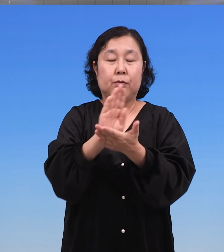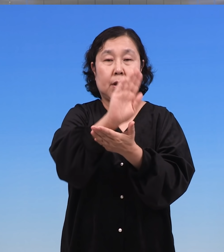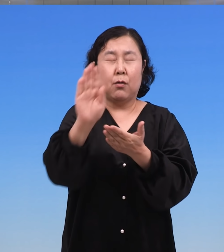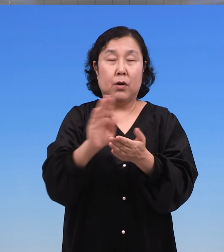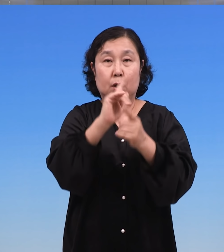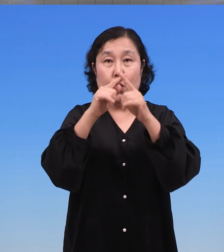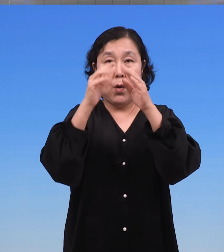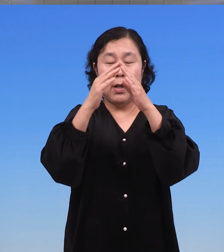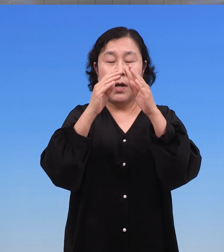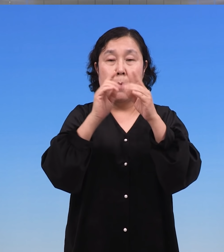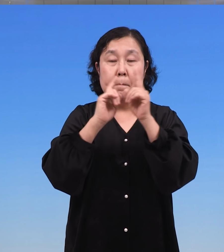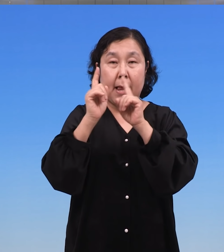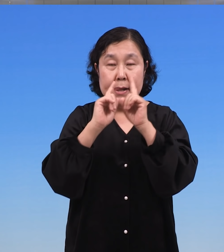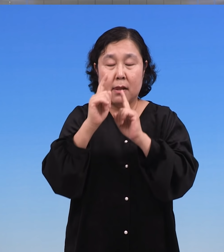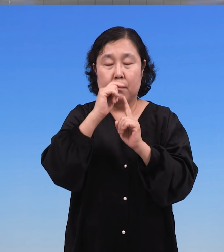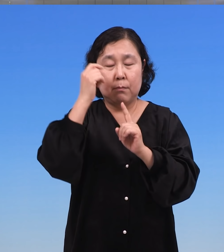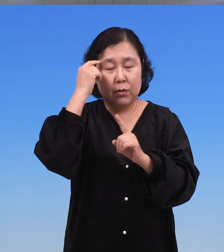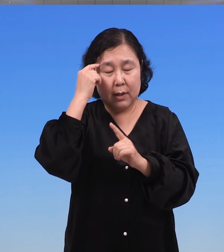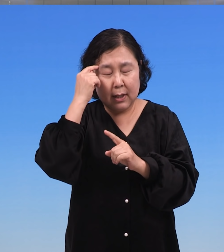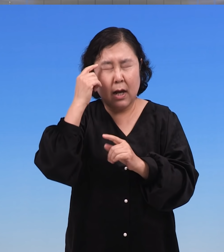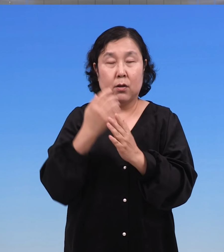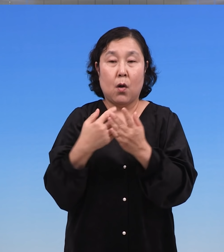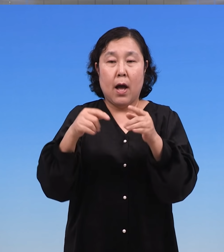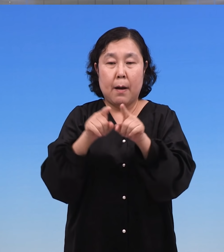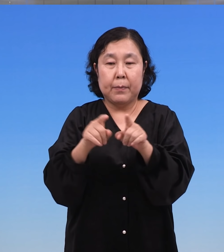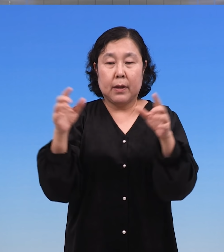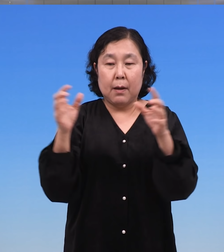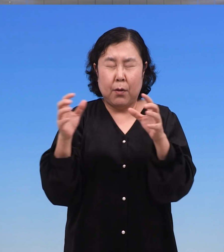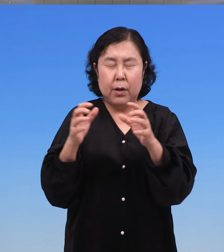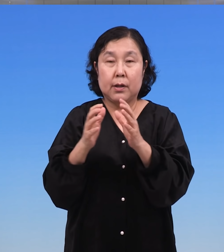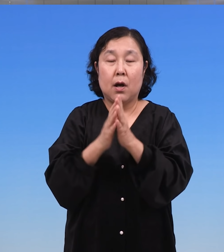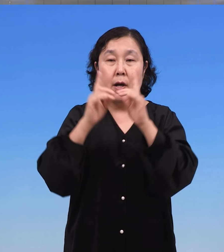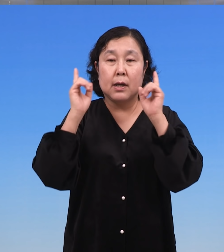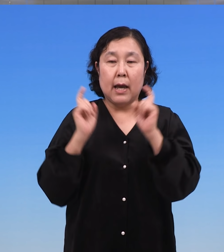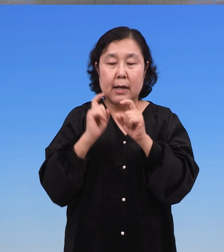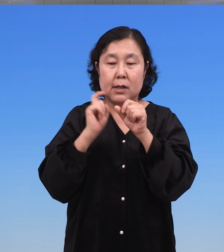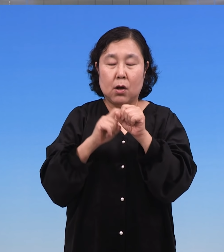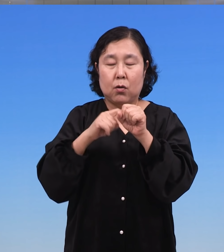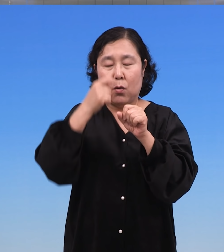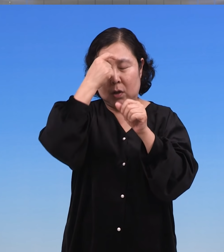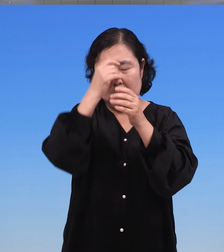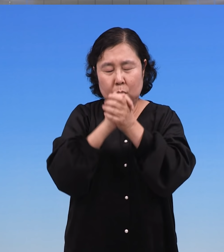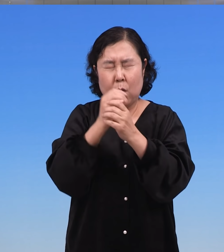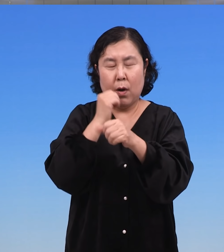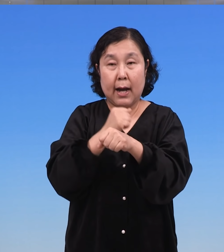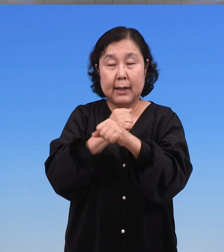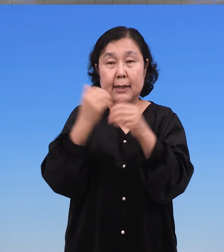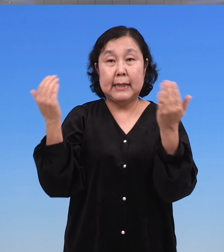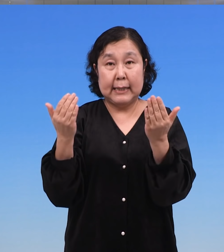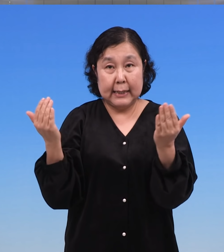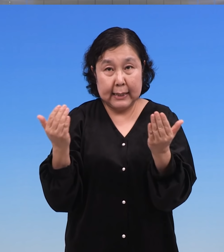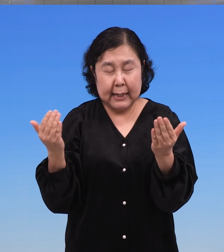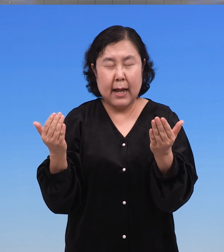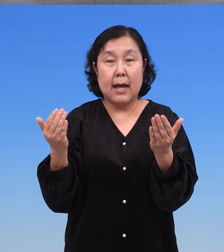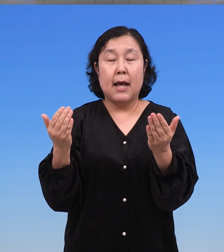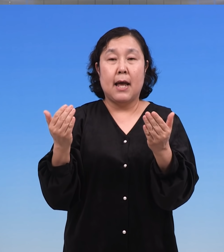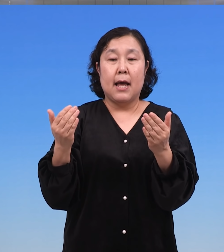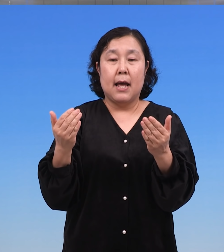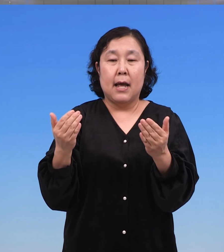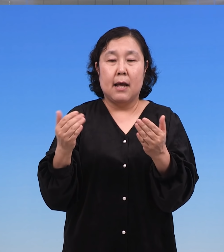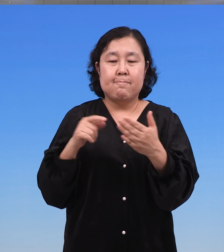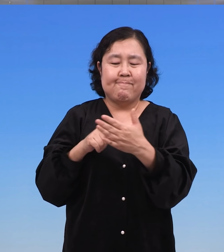앞으로 계속 이제 이 말씀 묵상하는 거, 그리고 함께 모여 개인적으로 기도하는 일, 하나님 뜻을 구하는 이